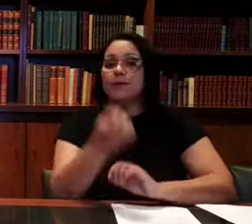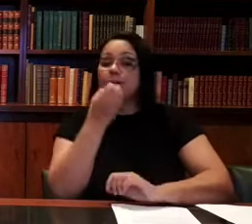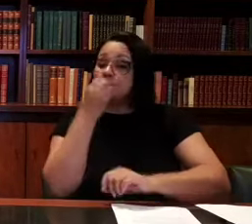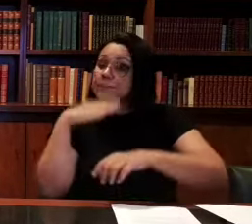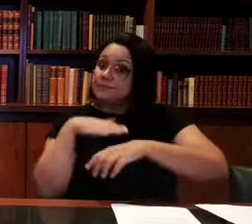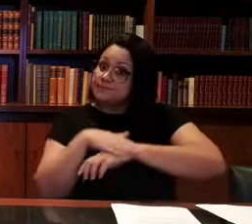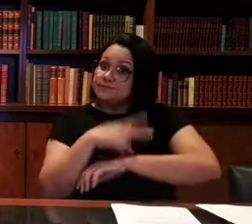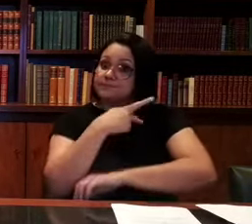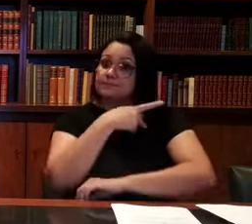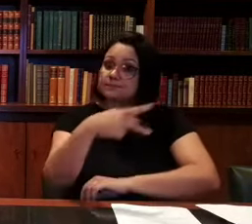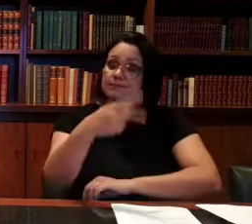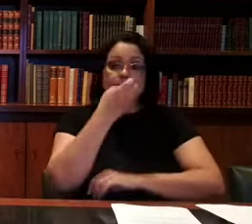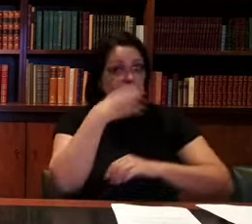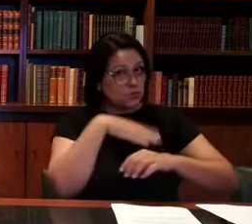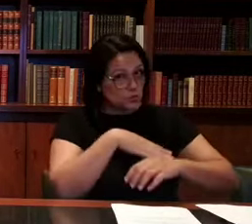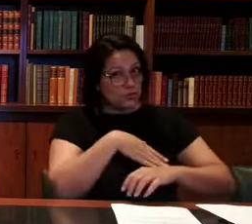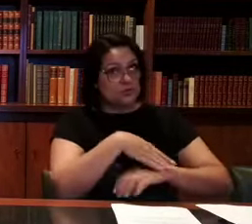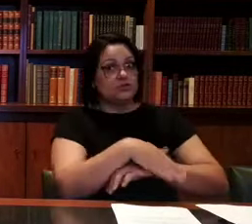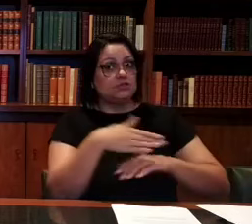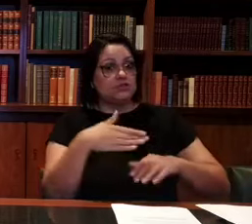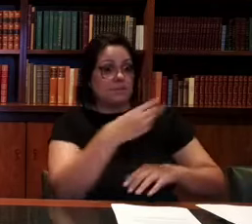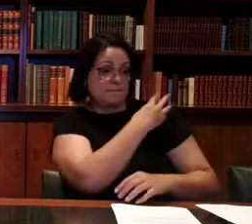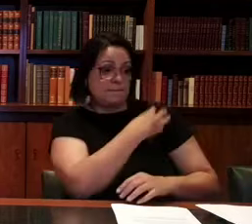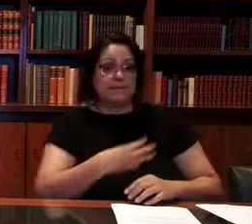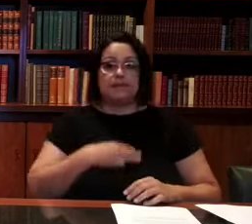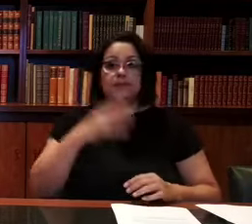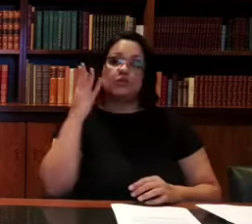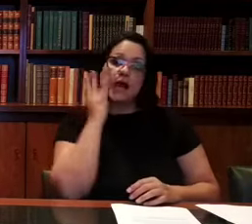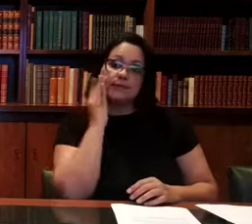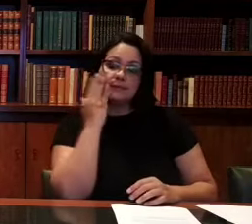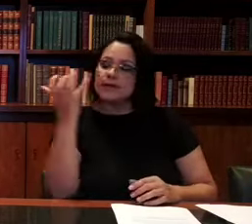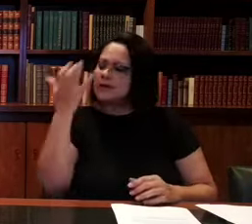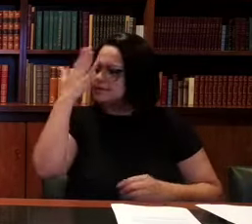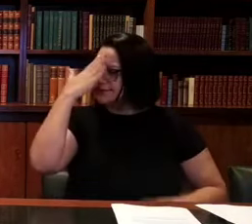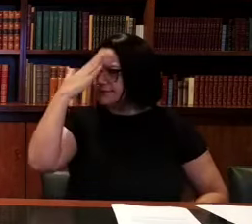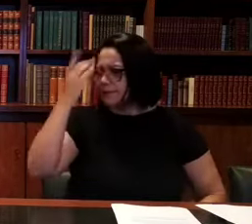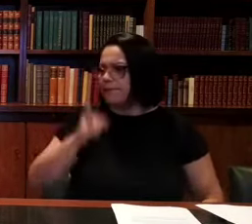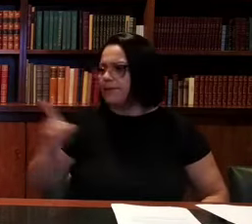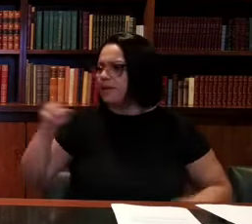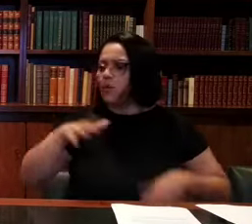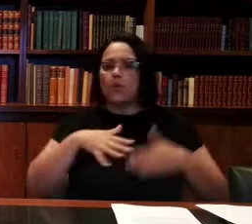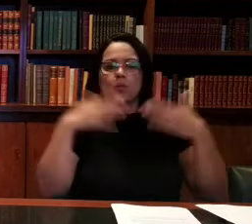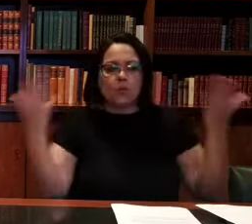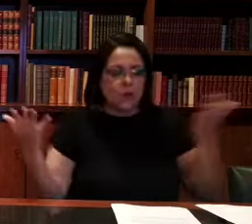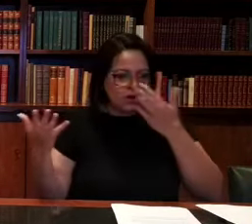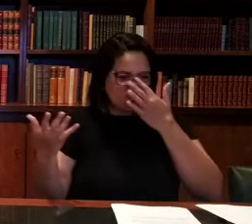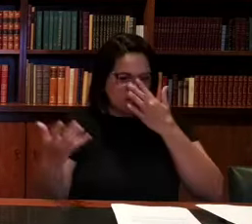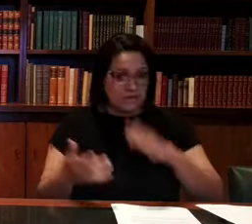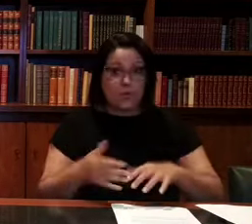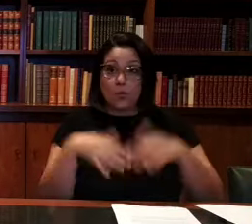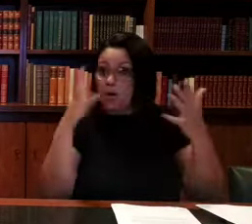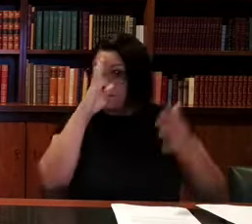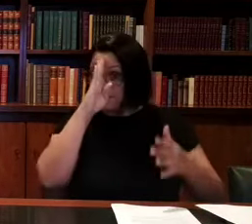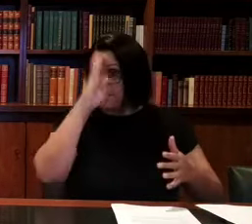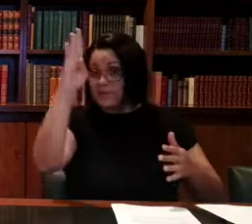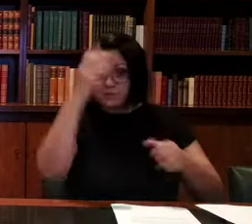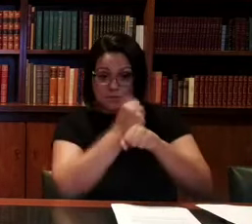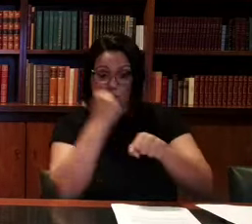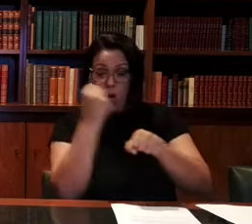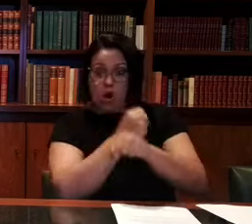Oi boa noite me disse Tarcísio início eu queria saber quais são as principais